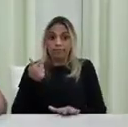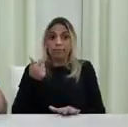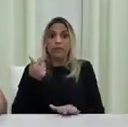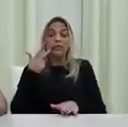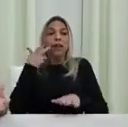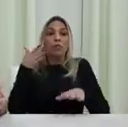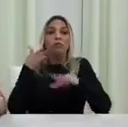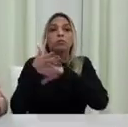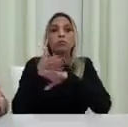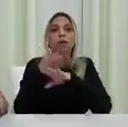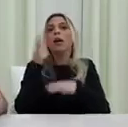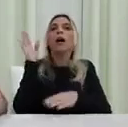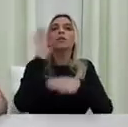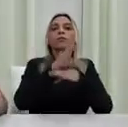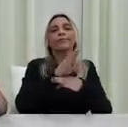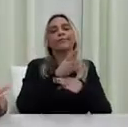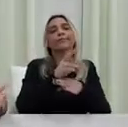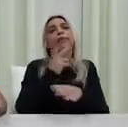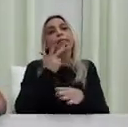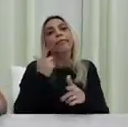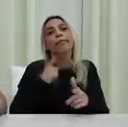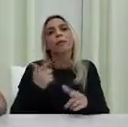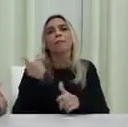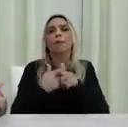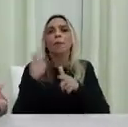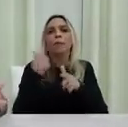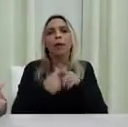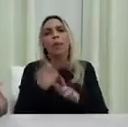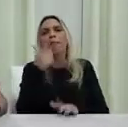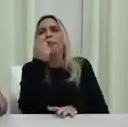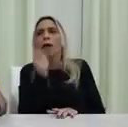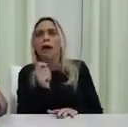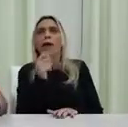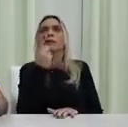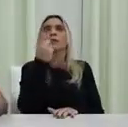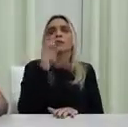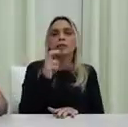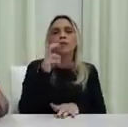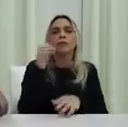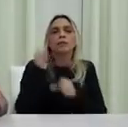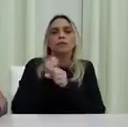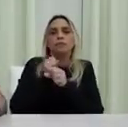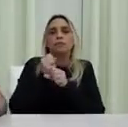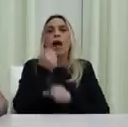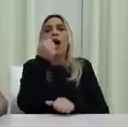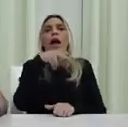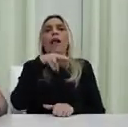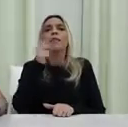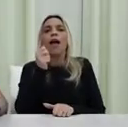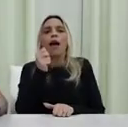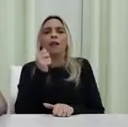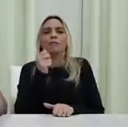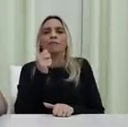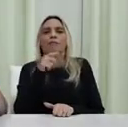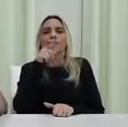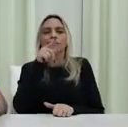lei, interfere, vai ter um problema que pode durar 10, 15, 20 anos, pode até ser preso. Olha o caso na Ana Hickman